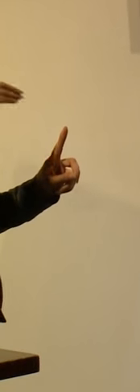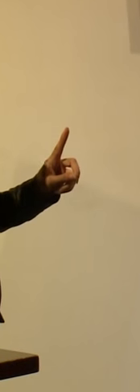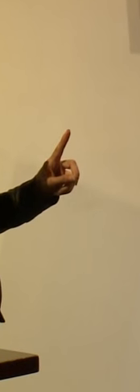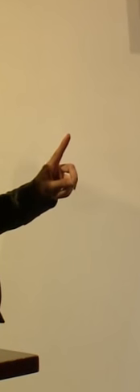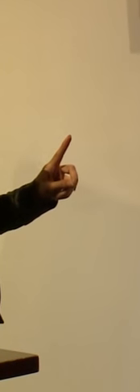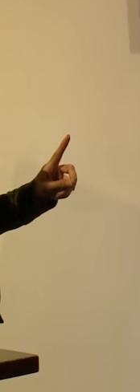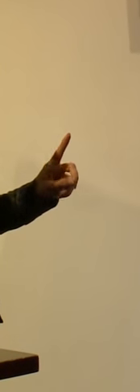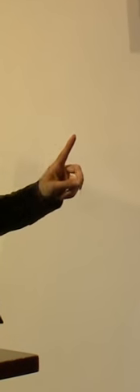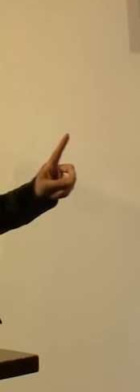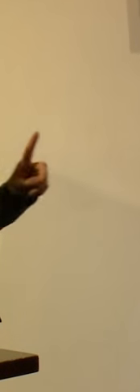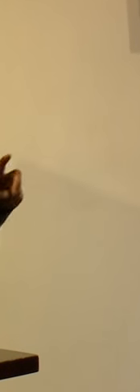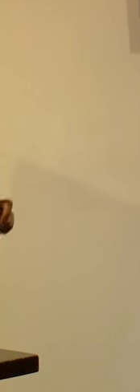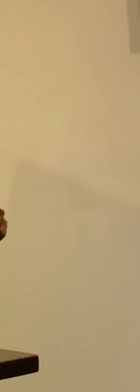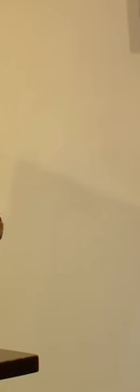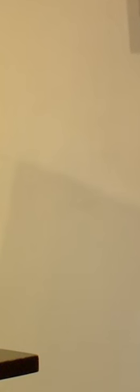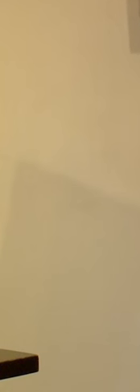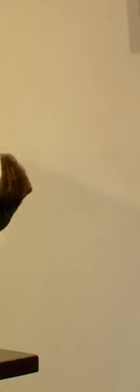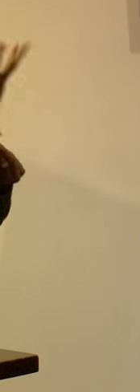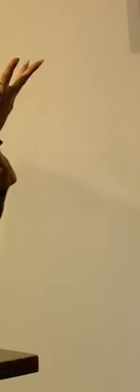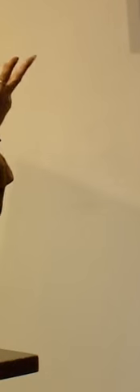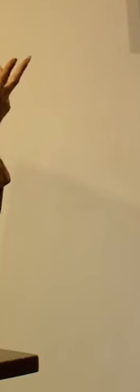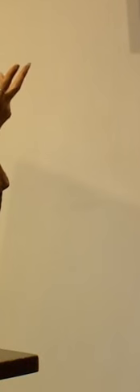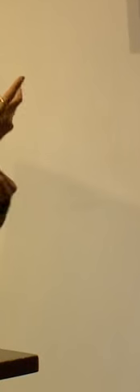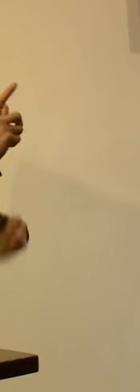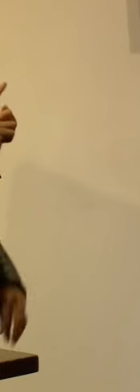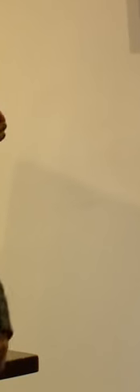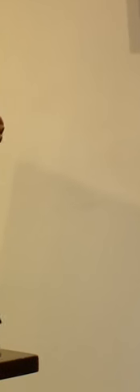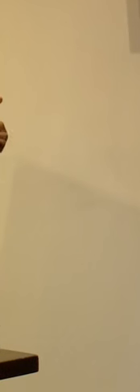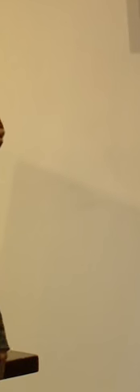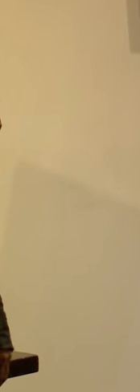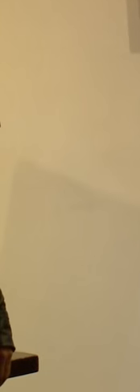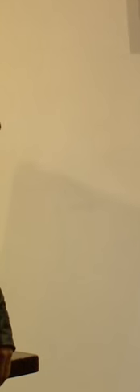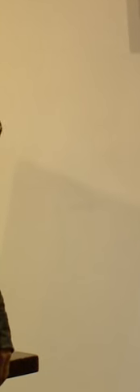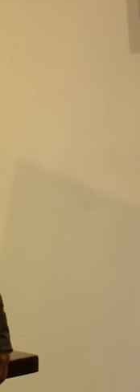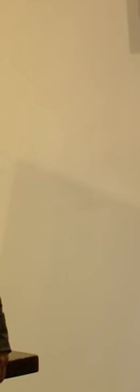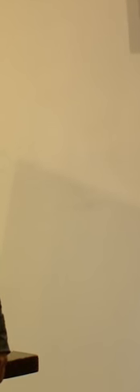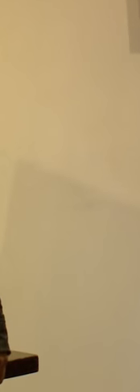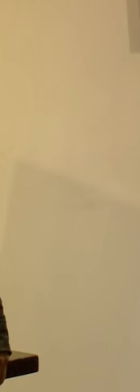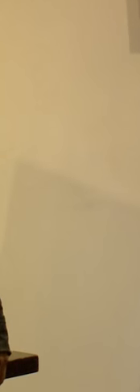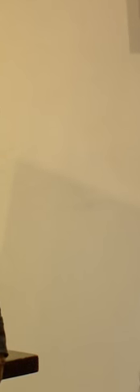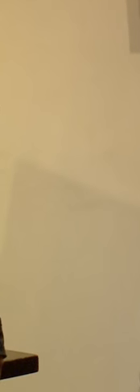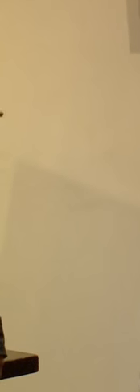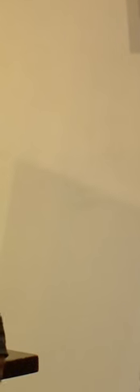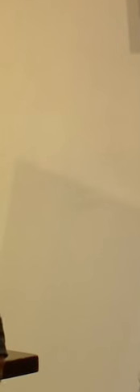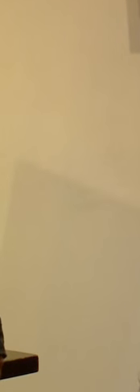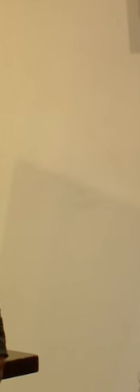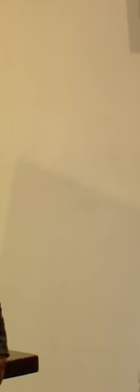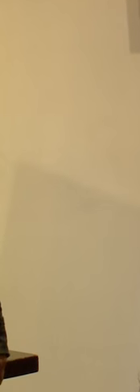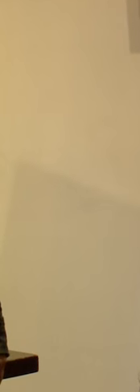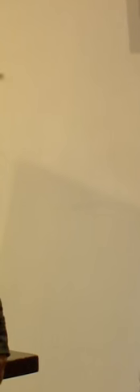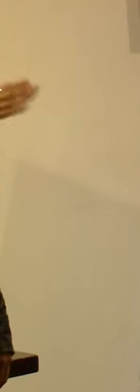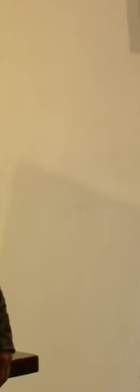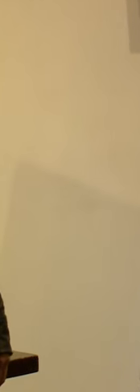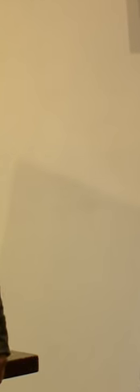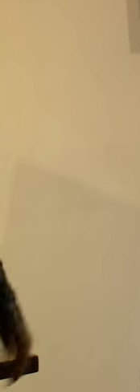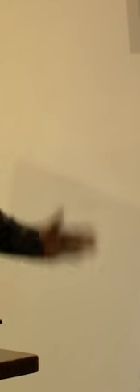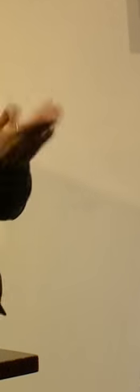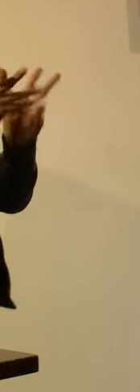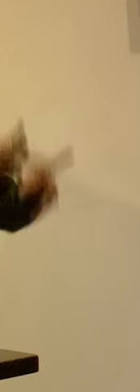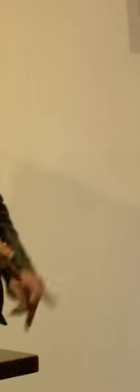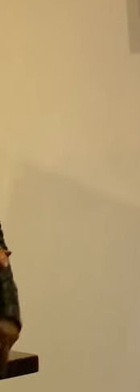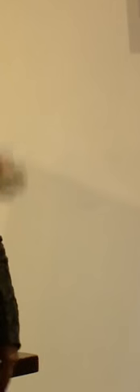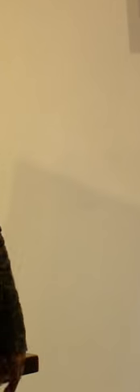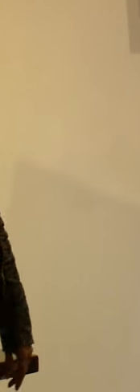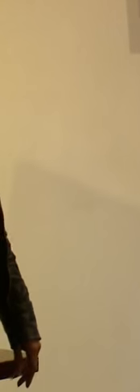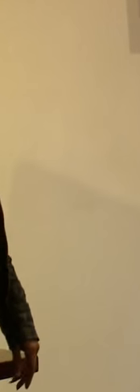no estoy educando artistas, ¿qué estoy educando? Voy a las preguntas del comienzo. ¿Cuántos de mis estudiantes se van a dedicar profesionalmente a